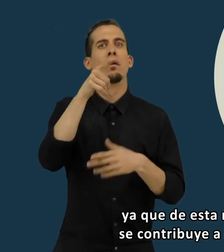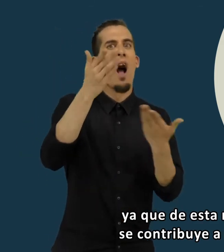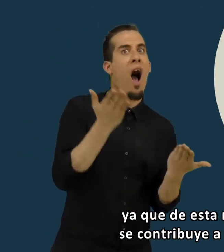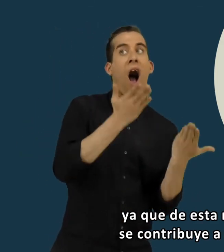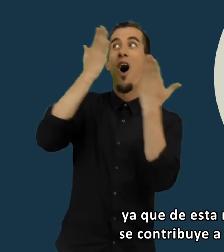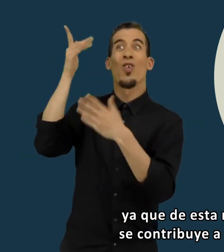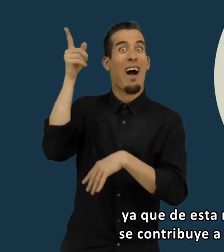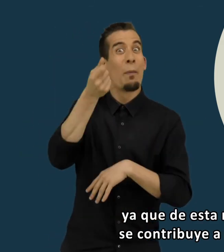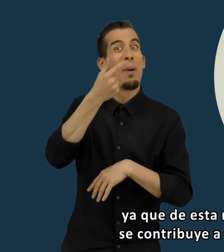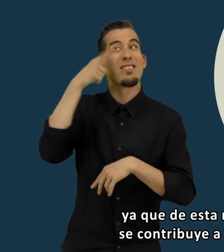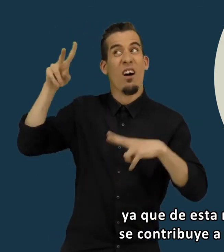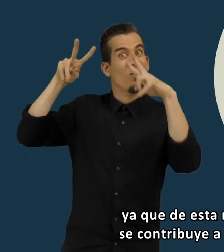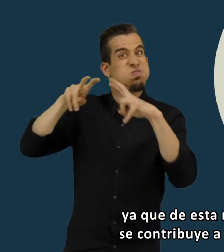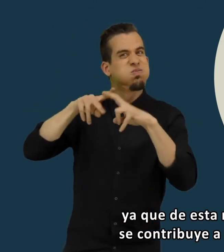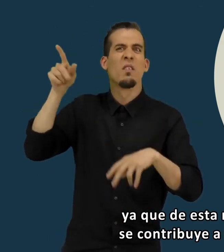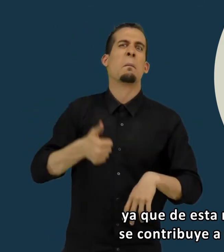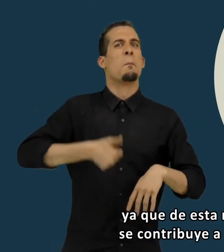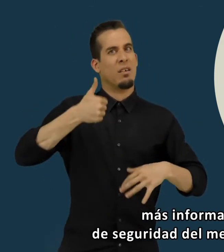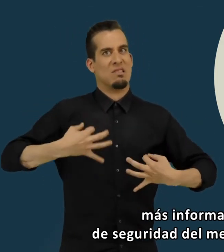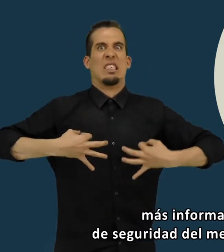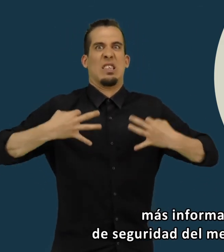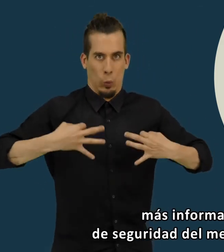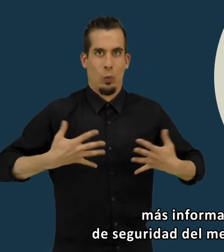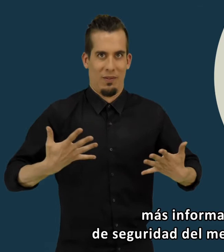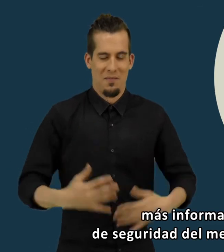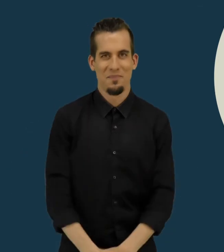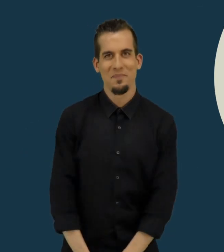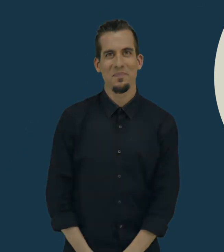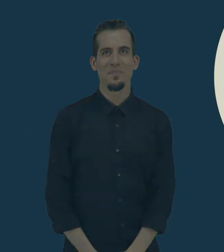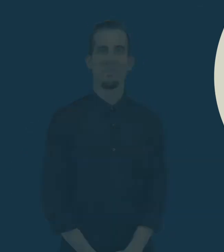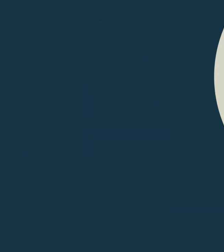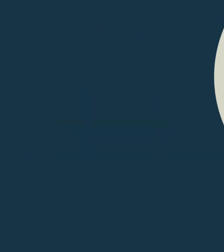se contribuye a recoger más información de seguridad del medicamento.